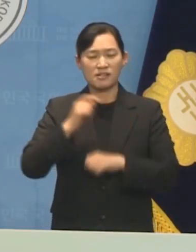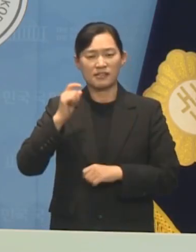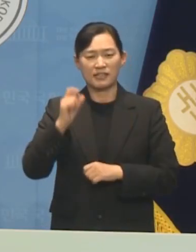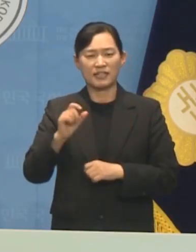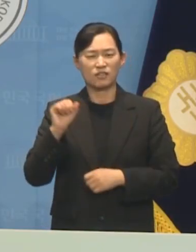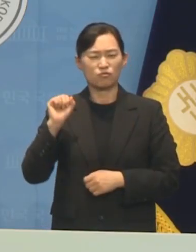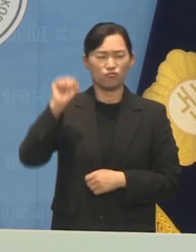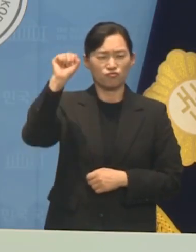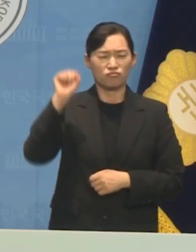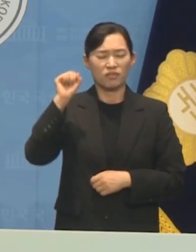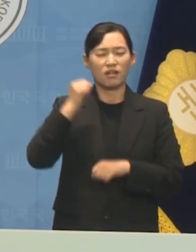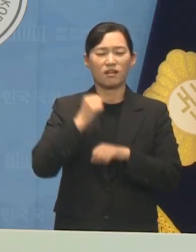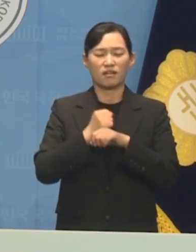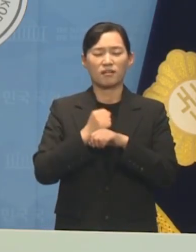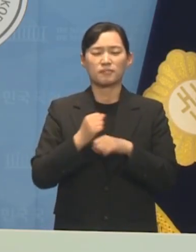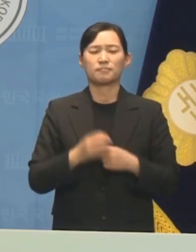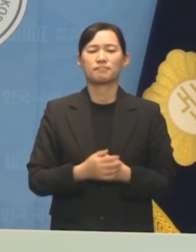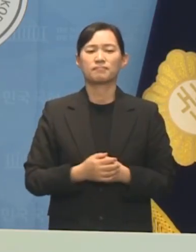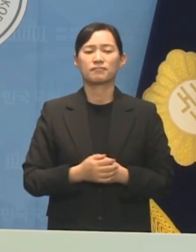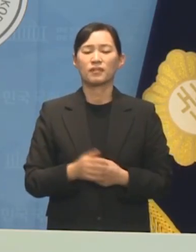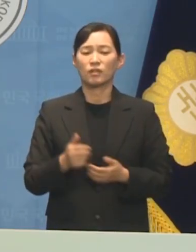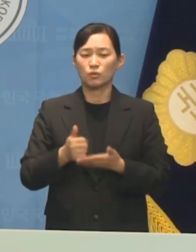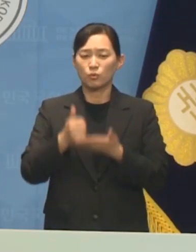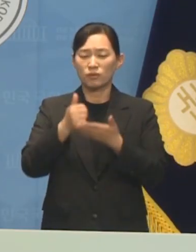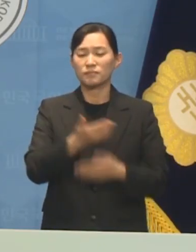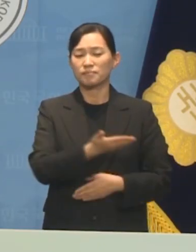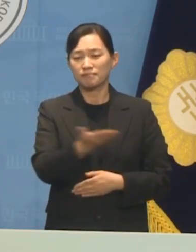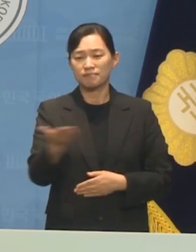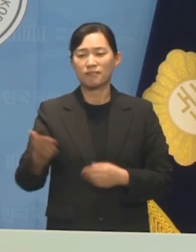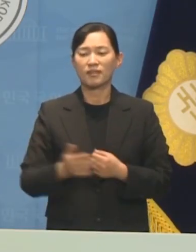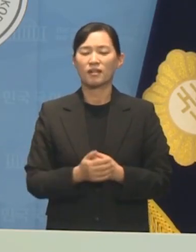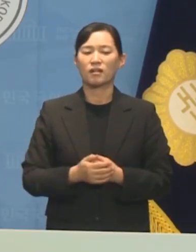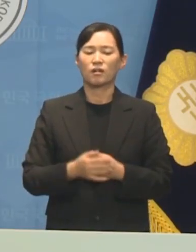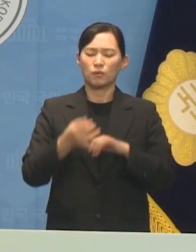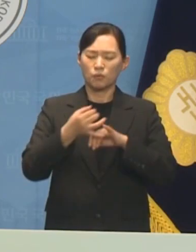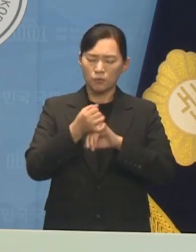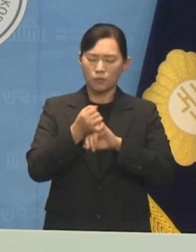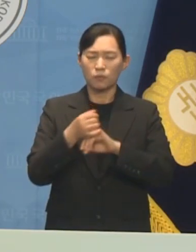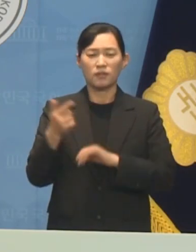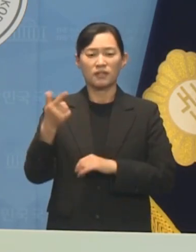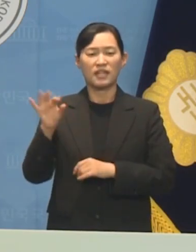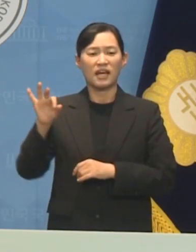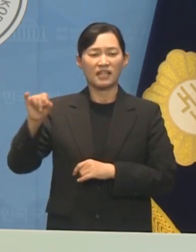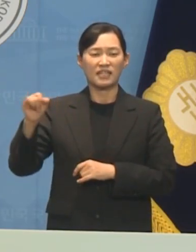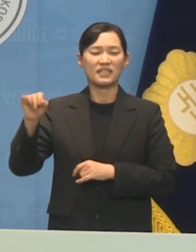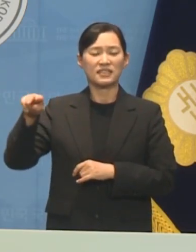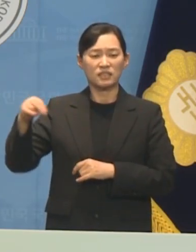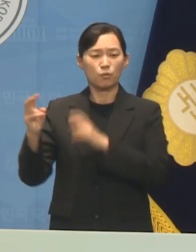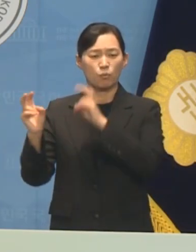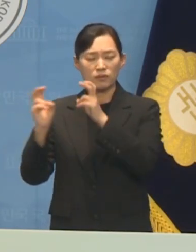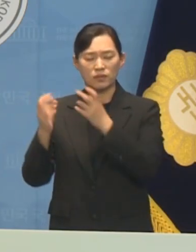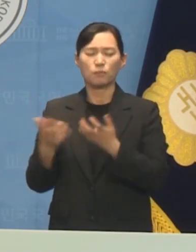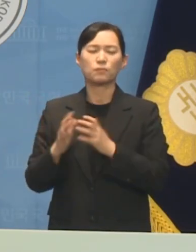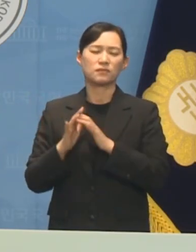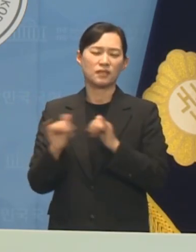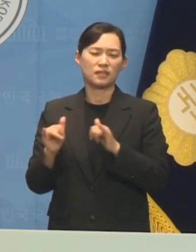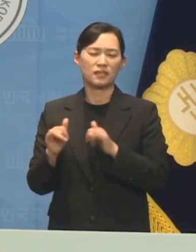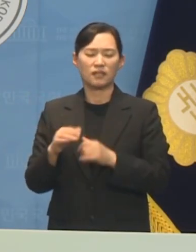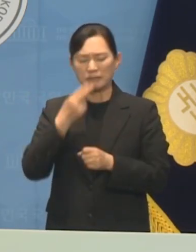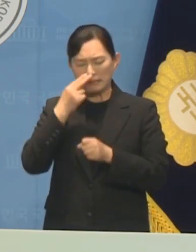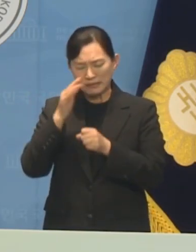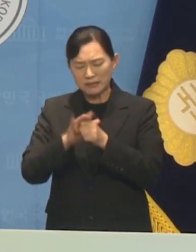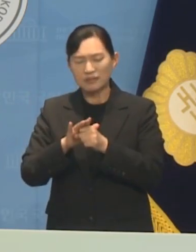강력하게 투쟁할 것입니다. 존경하는 언론인 여러분, 부디 저희 나이스 엔지니어링 노동자들이 처한